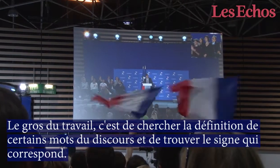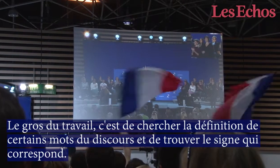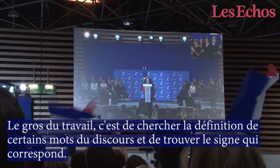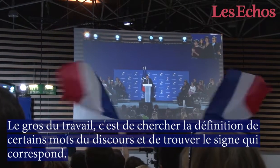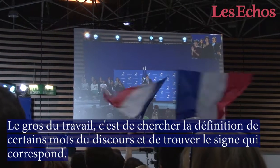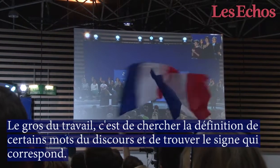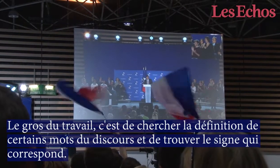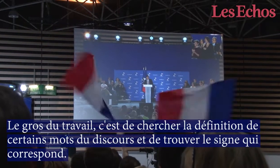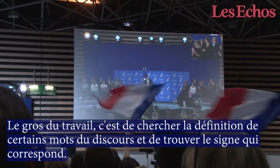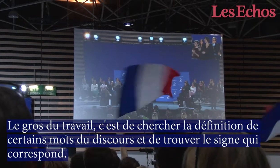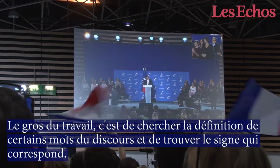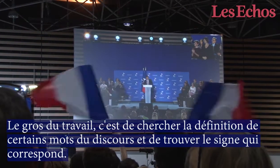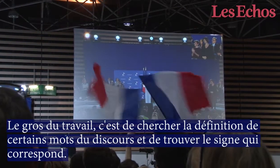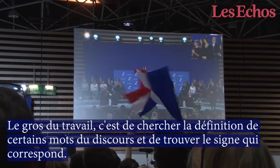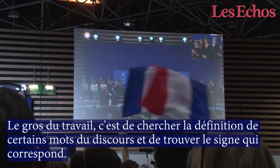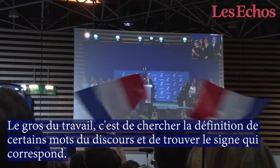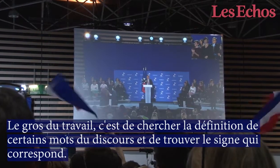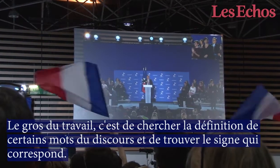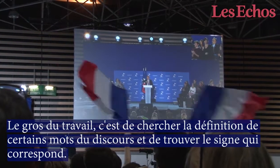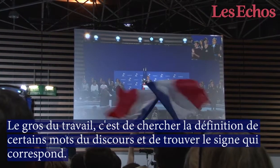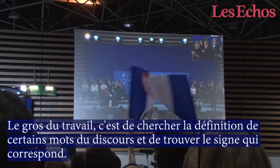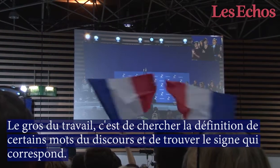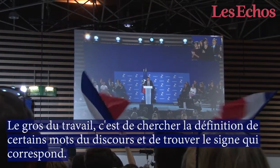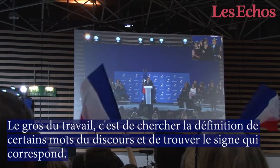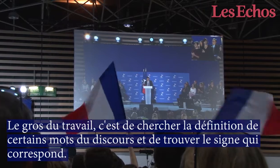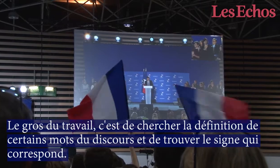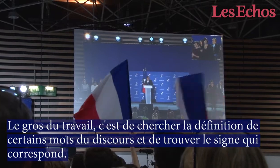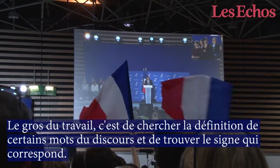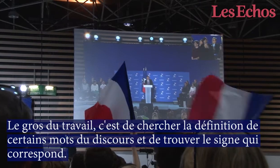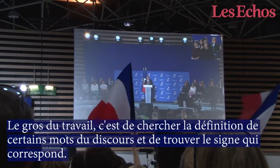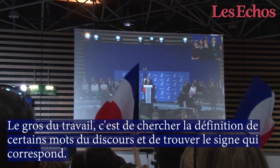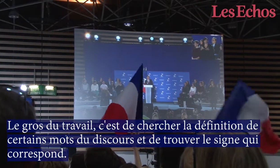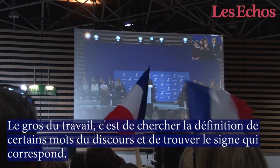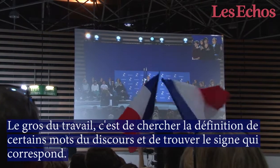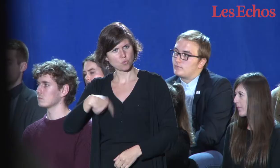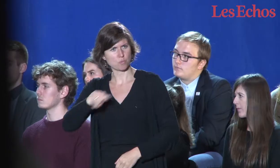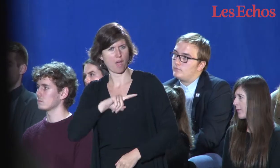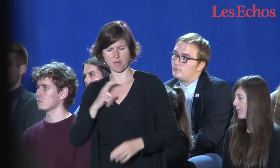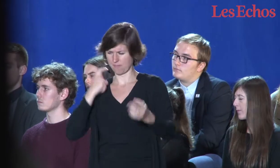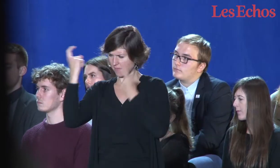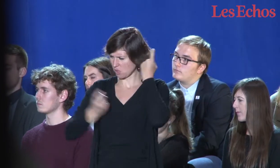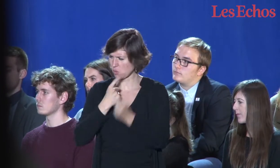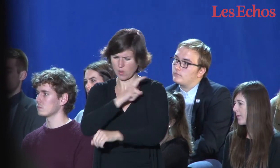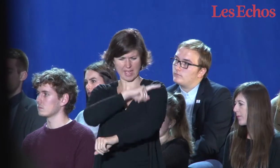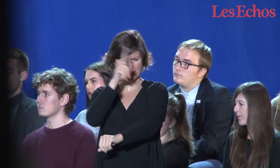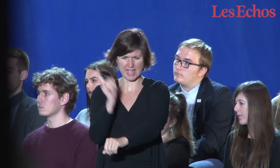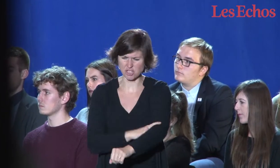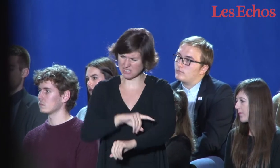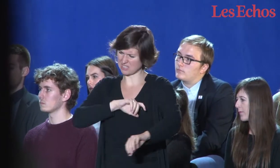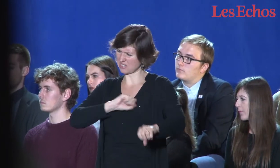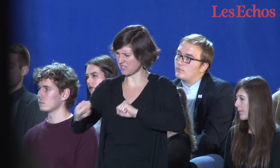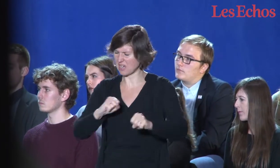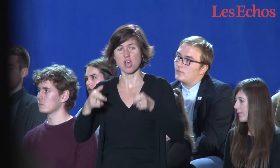qu'eux, cette nation de paysans, de châteaux et de sans-culottes. Un mot n'égale pas un signe forcément,